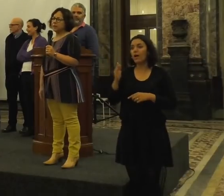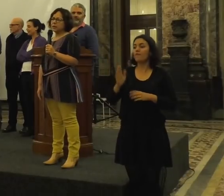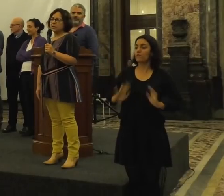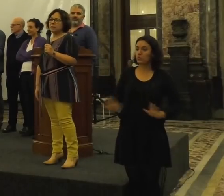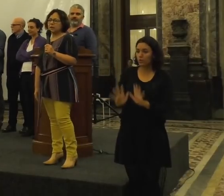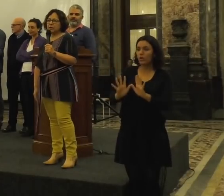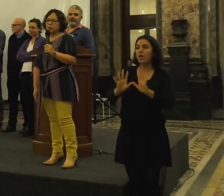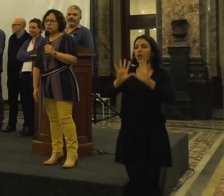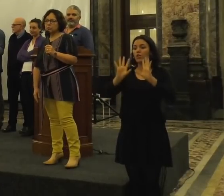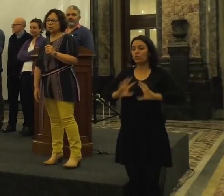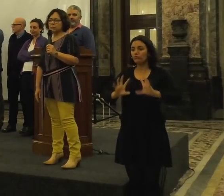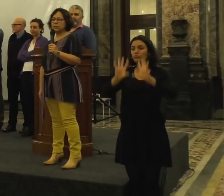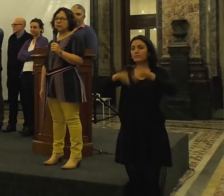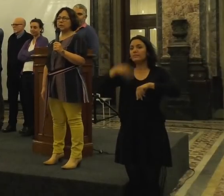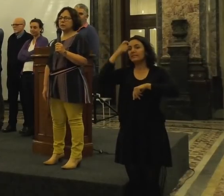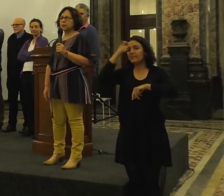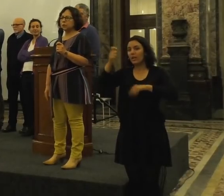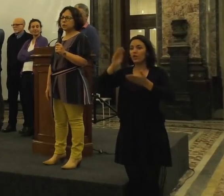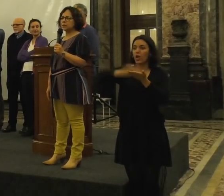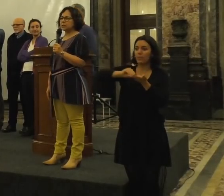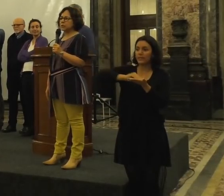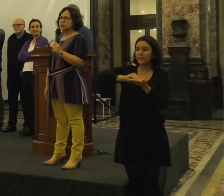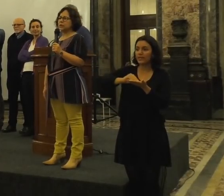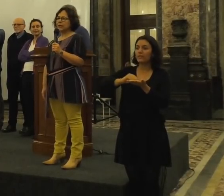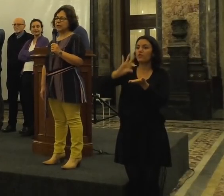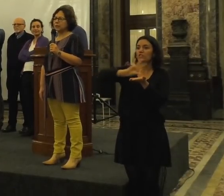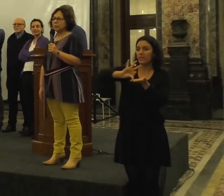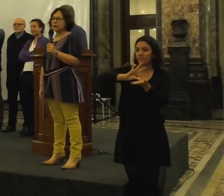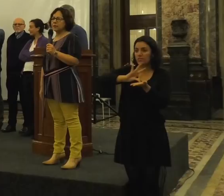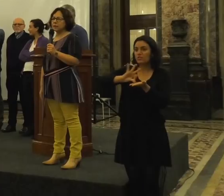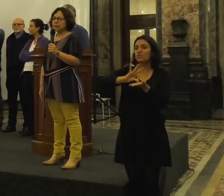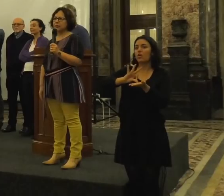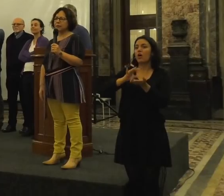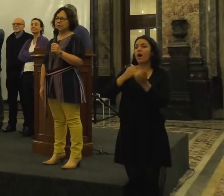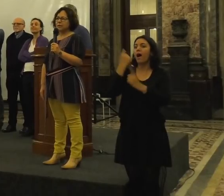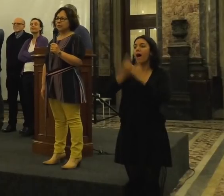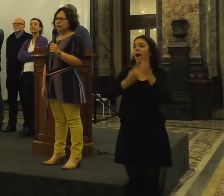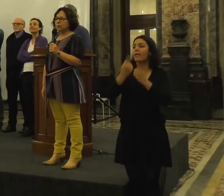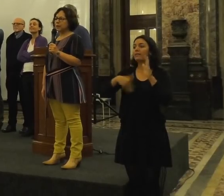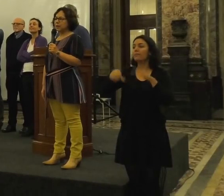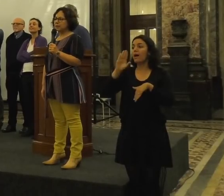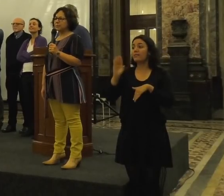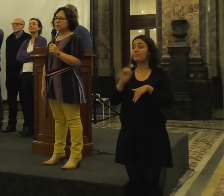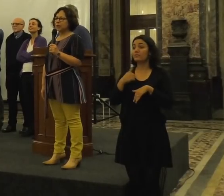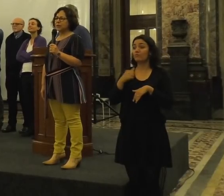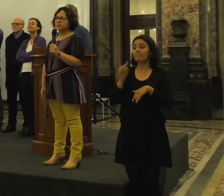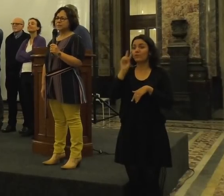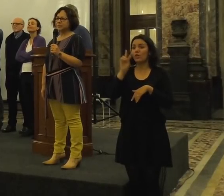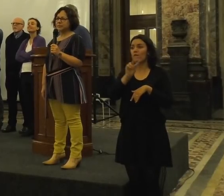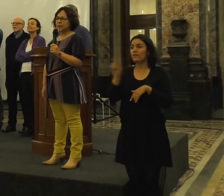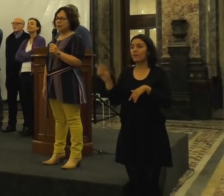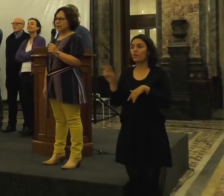facultad, técnicos, administrativos, de servicios. ¿Hay alguien más que no vea por